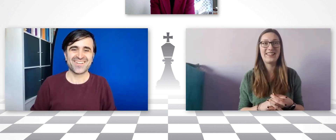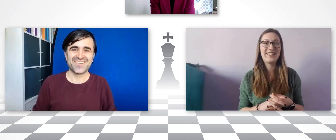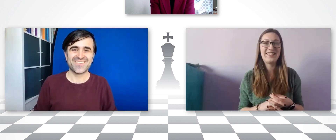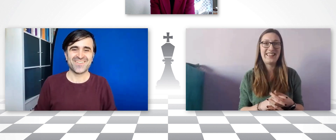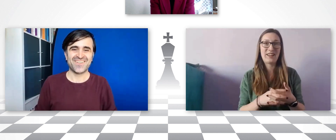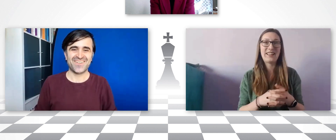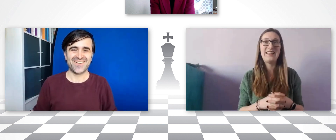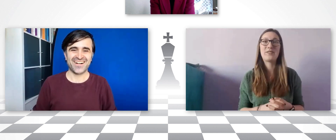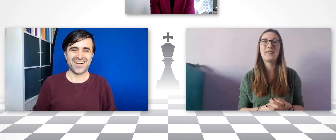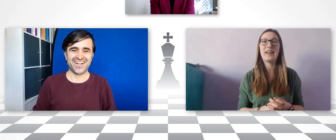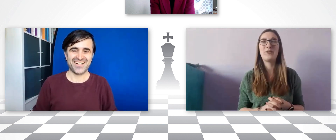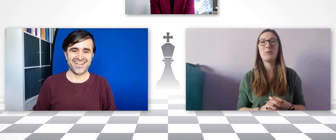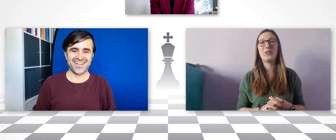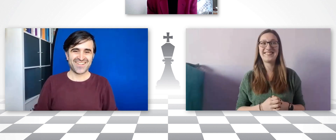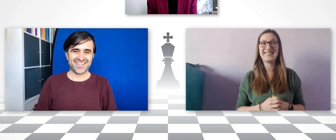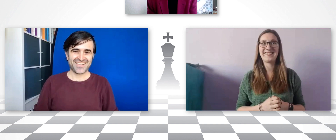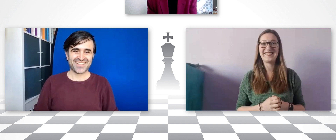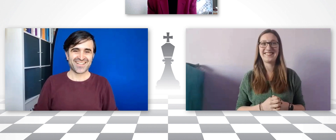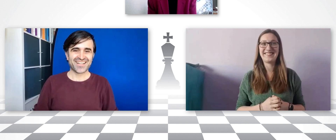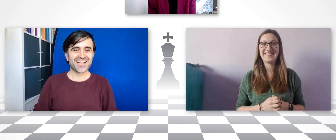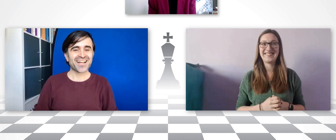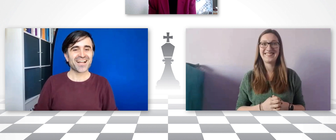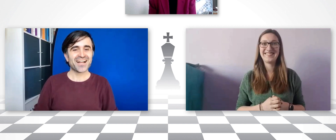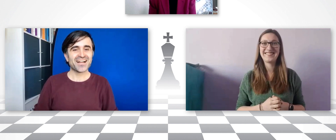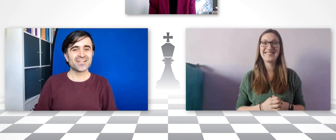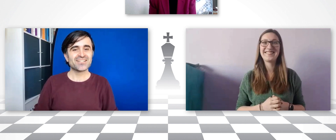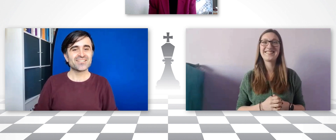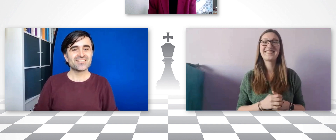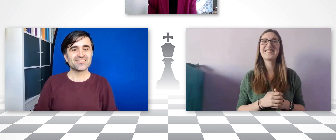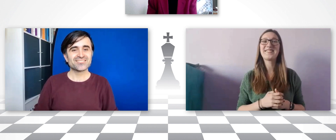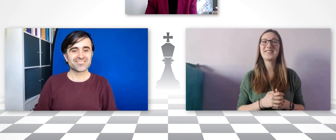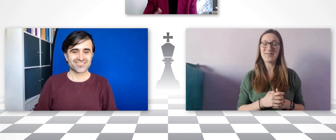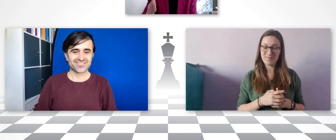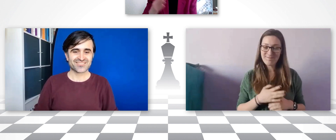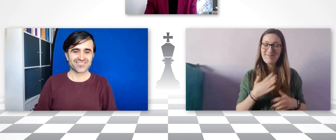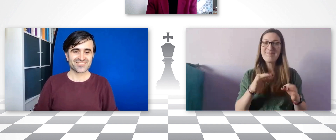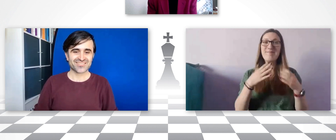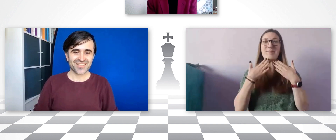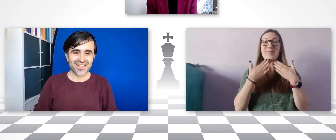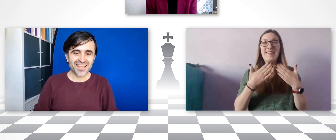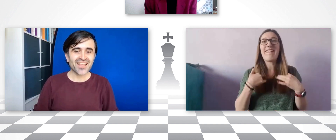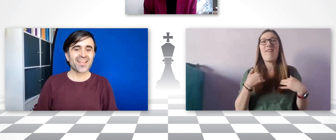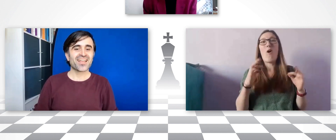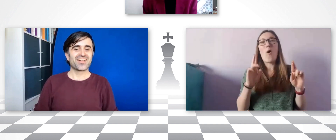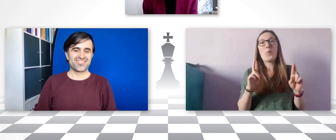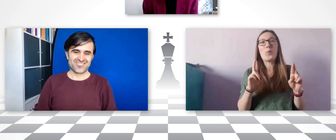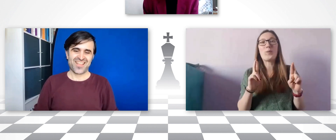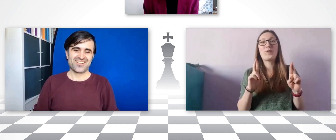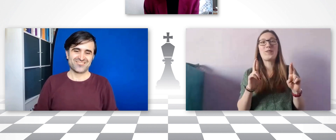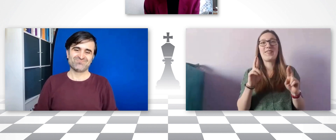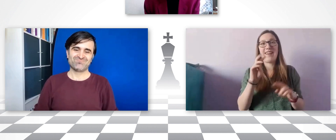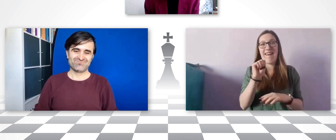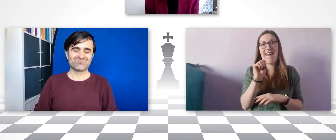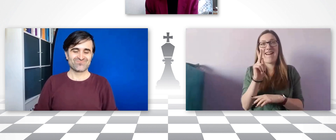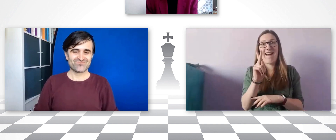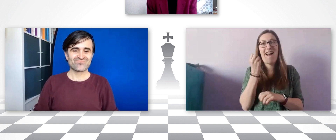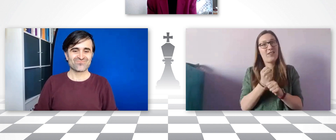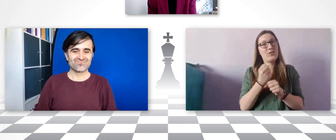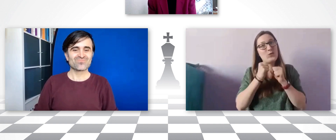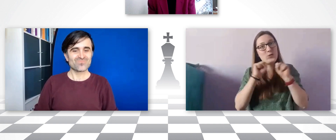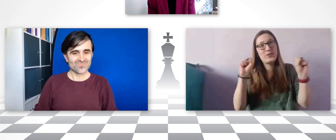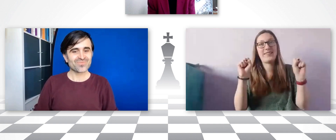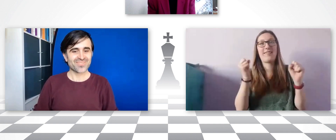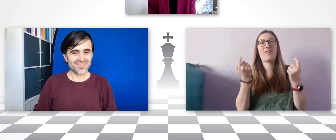ook genieten van jouw filmpjes. Nou, het was mij een genoegen. En ik hoop dat het Europees kampioenschap een succes wordt.